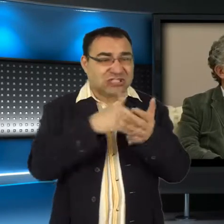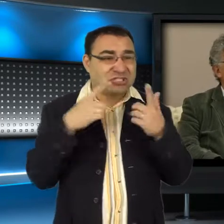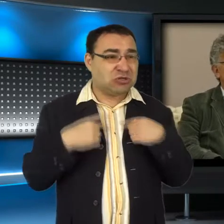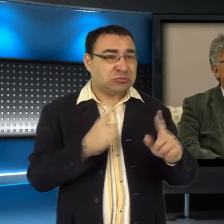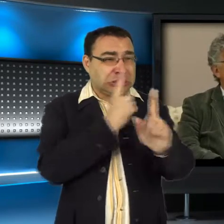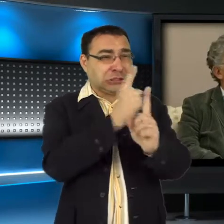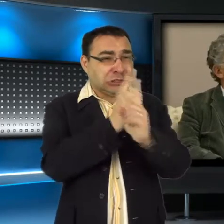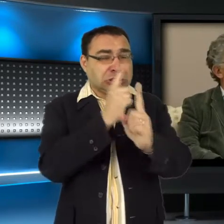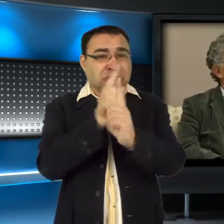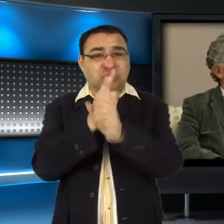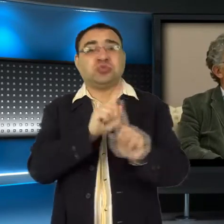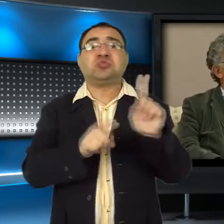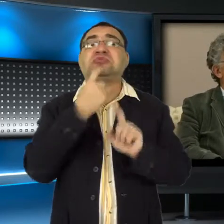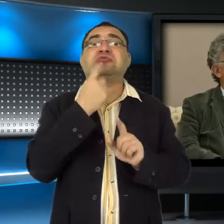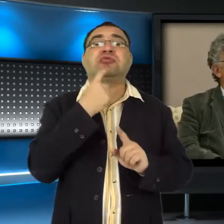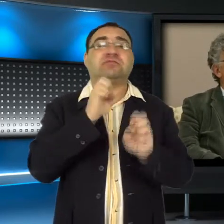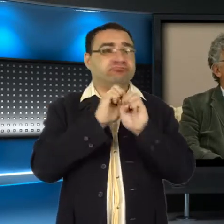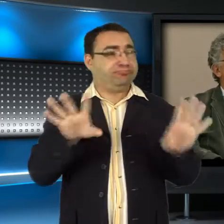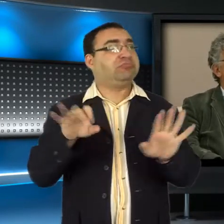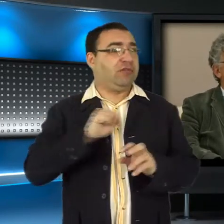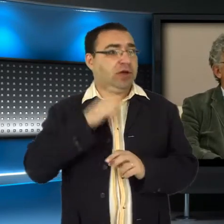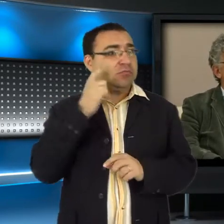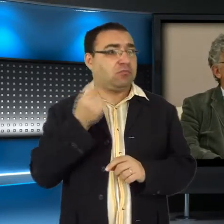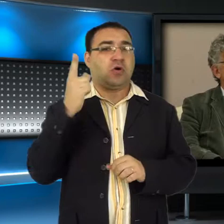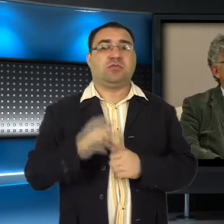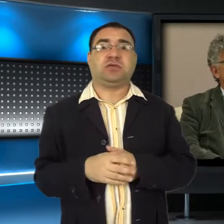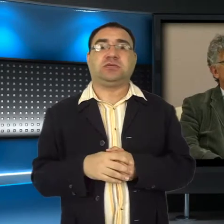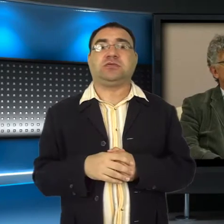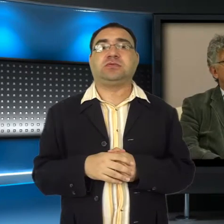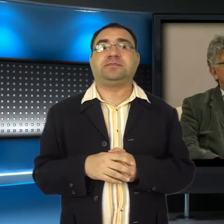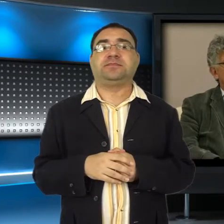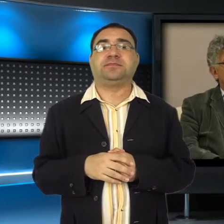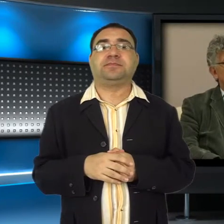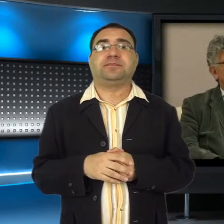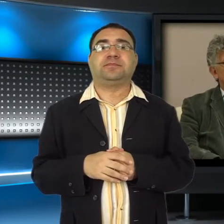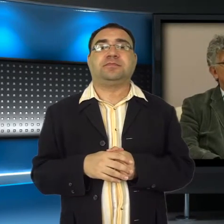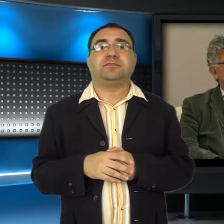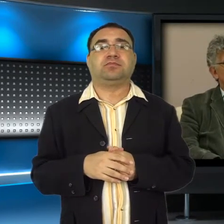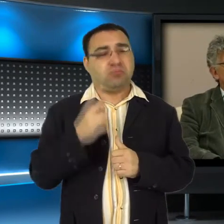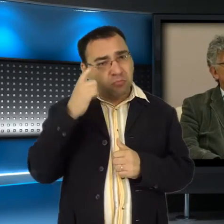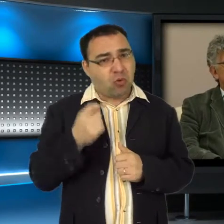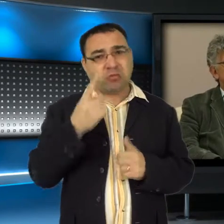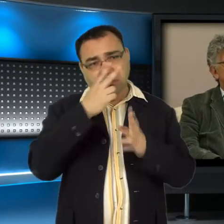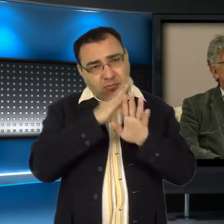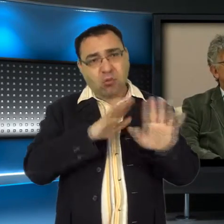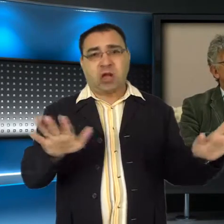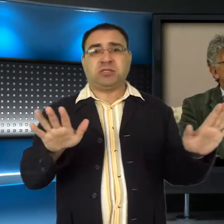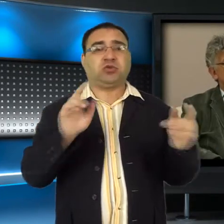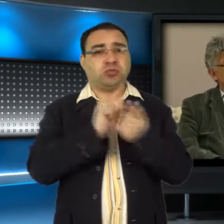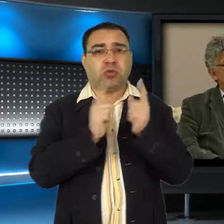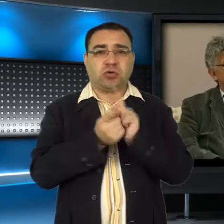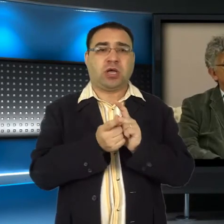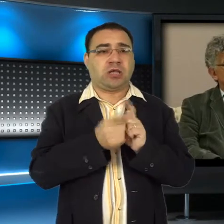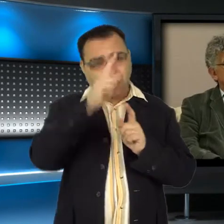namiocie, którym tłumaczono, co to jest. Więc to jest też ta mądrość zrobienia takiego spotkania tam,